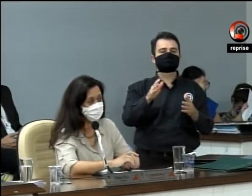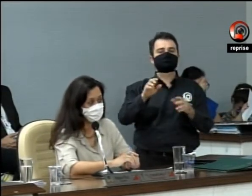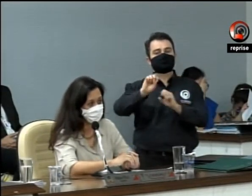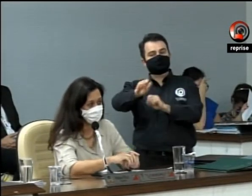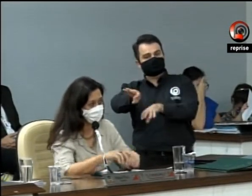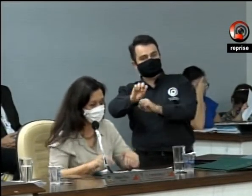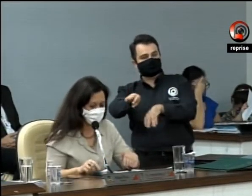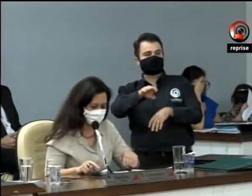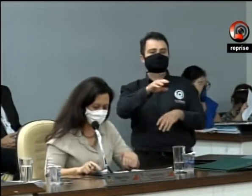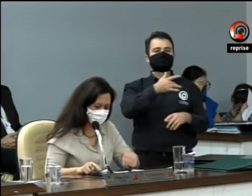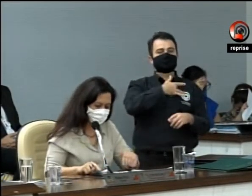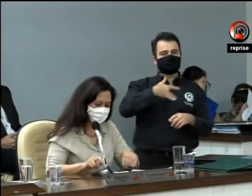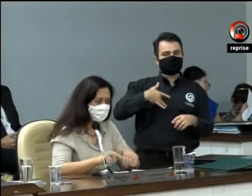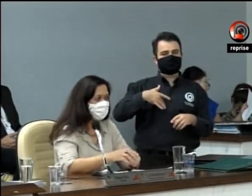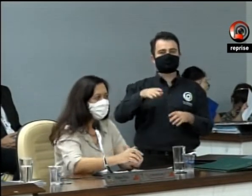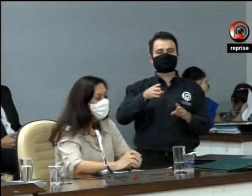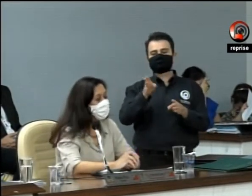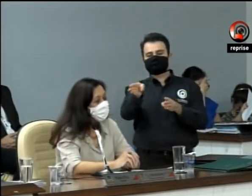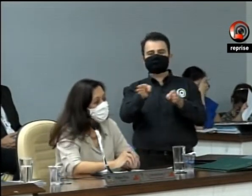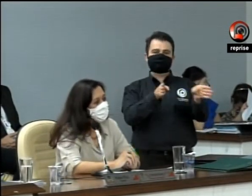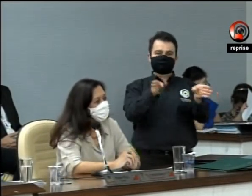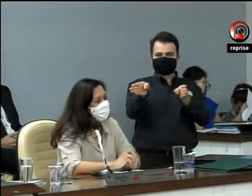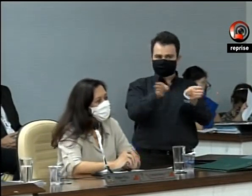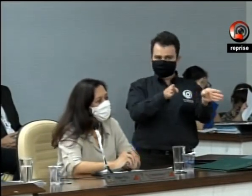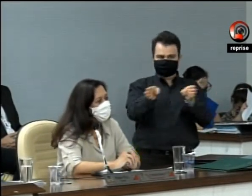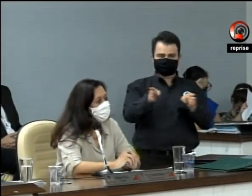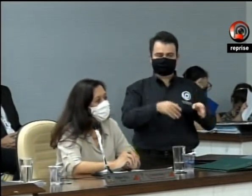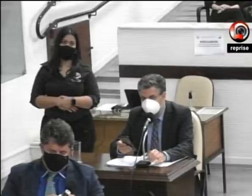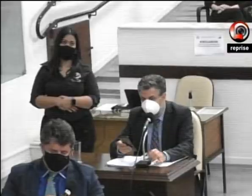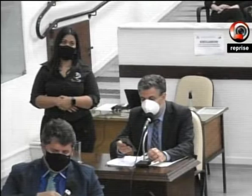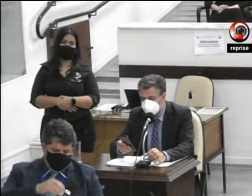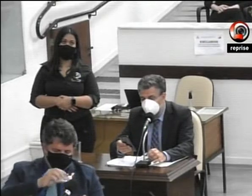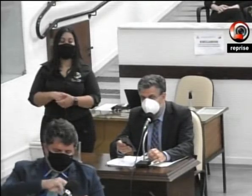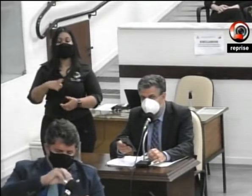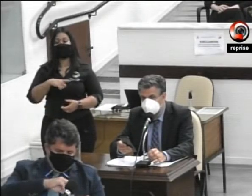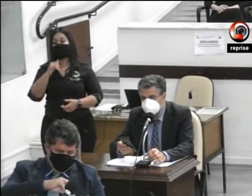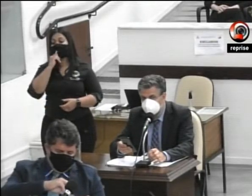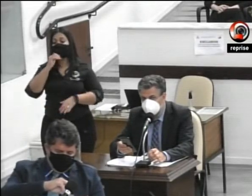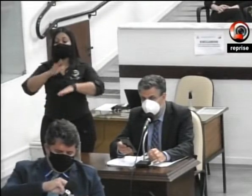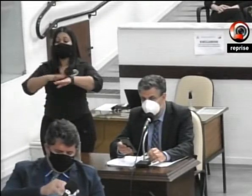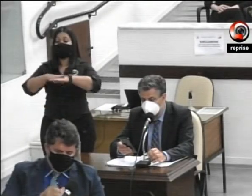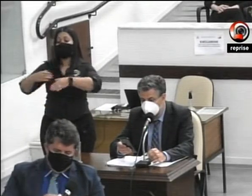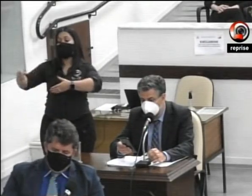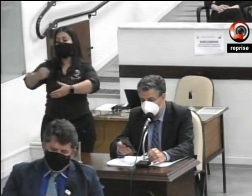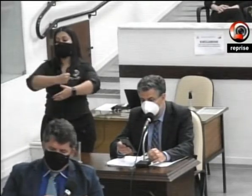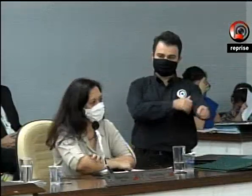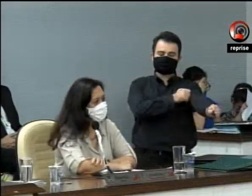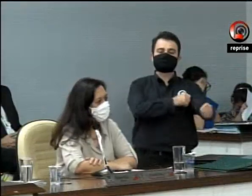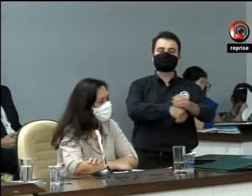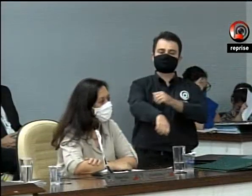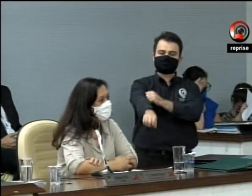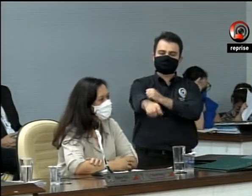afastados. Tem preparadora de alimentos em todas as escolas? Sim.